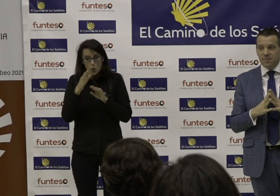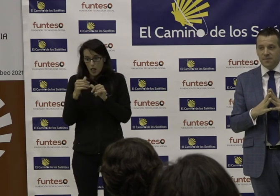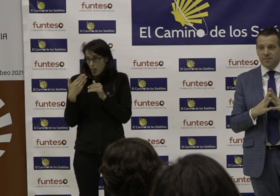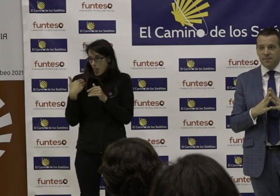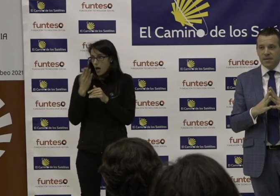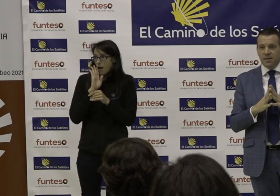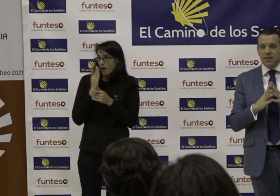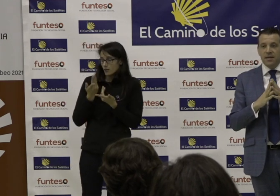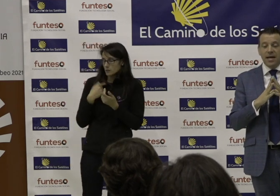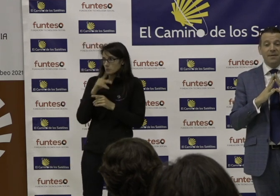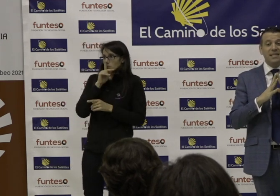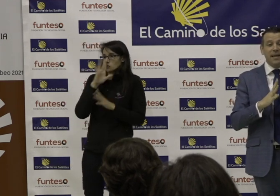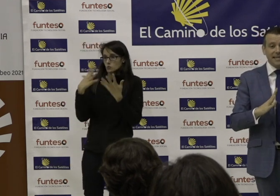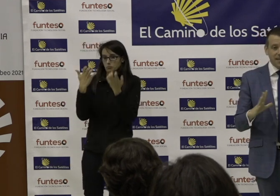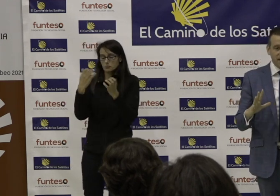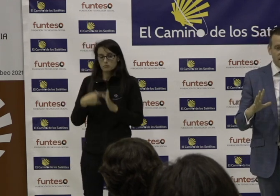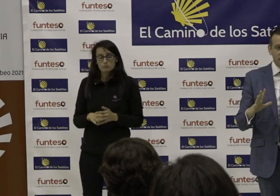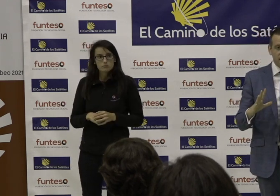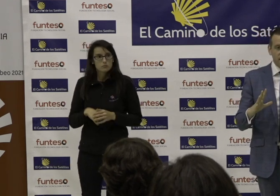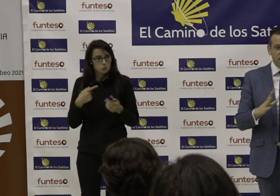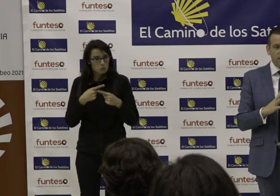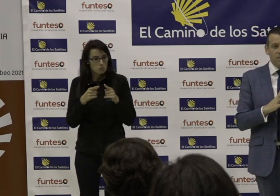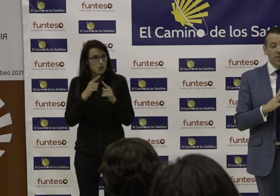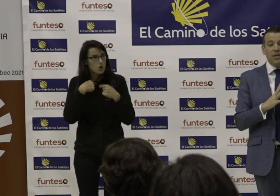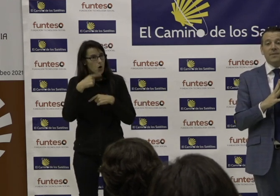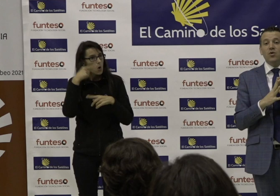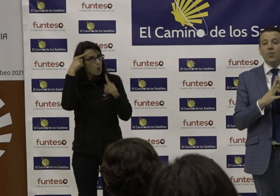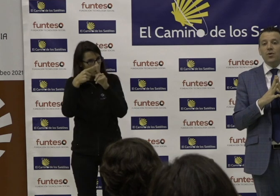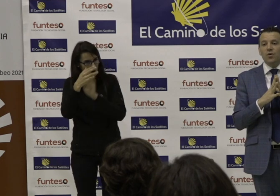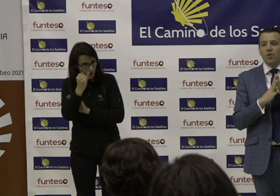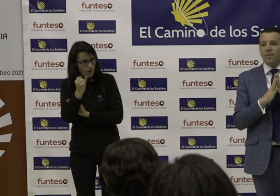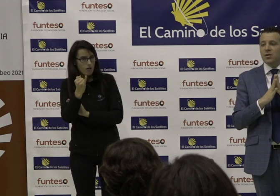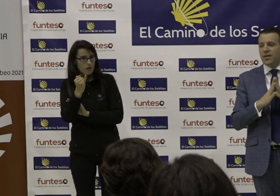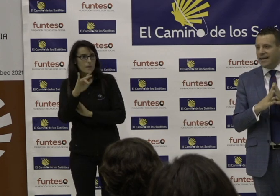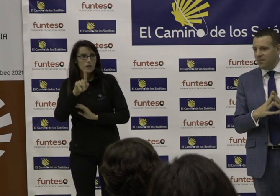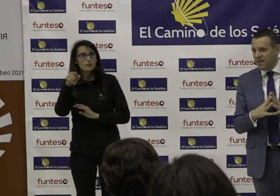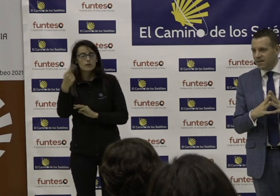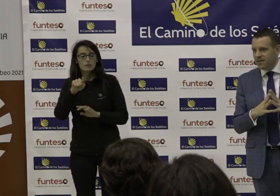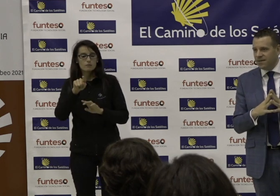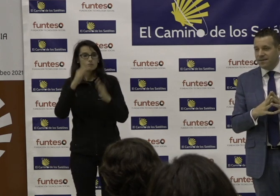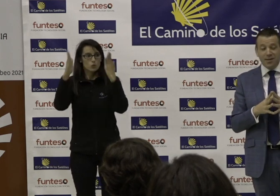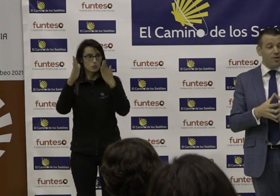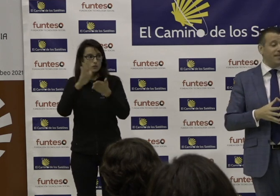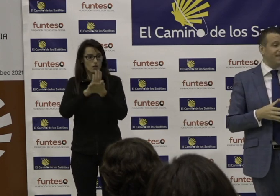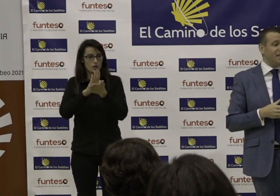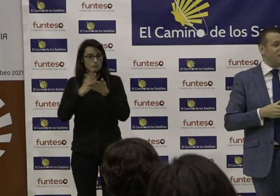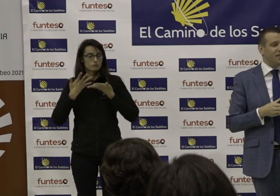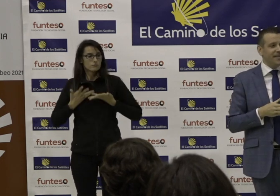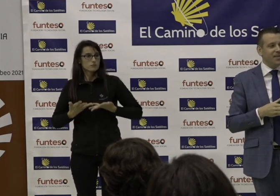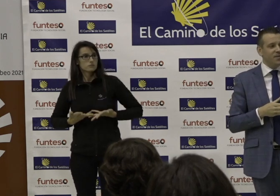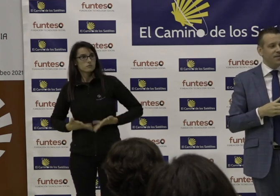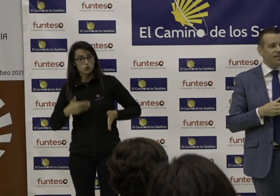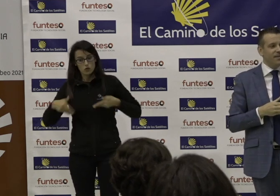mismo. Había expectativa, pero también hubo un momento de calma. Eso lo aprendí en el